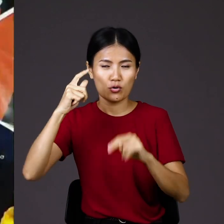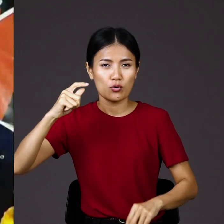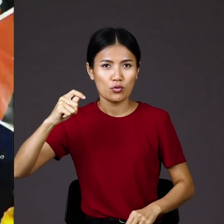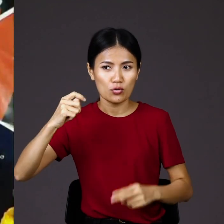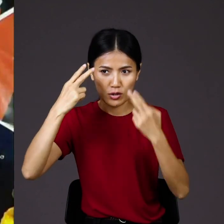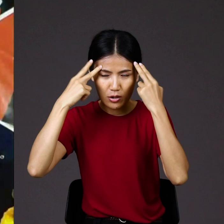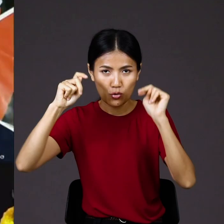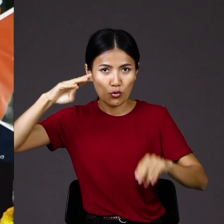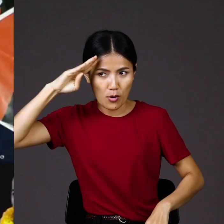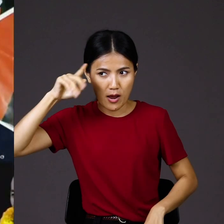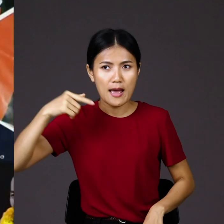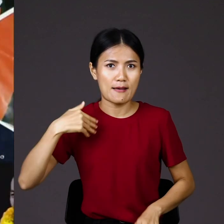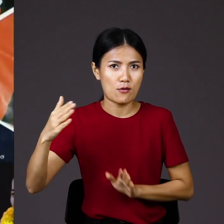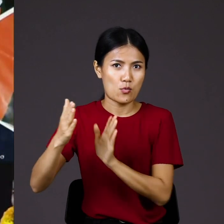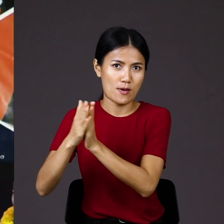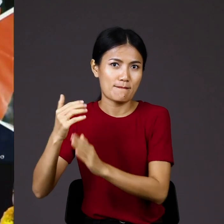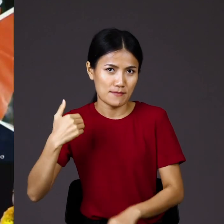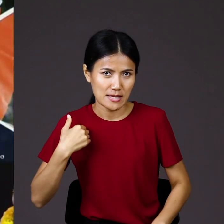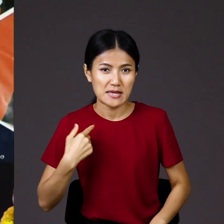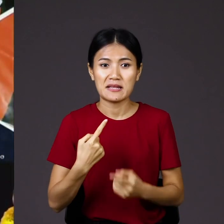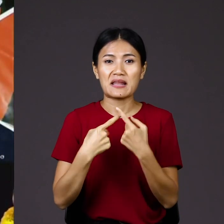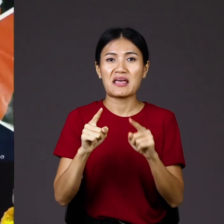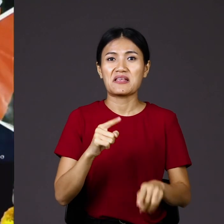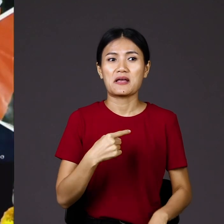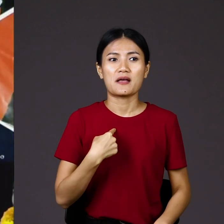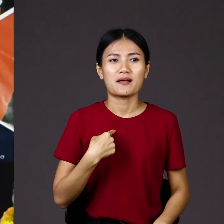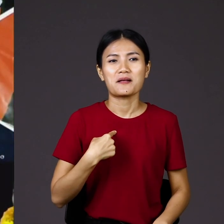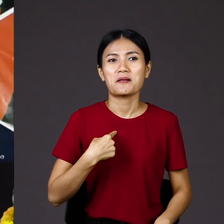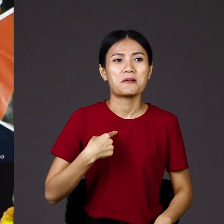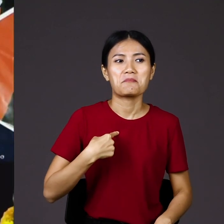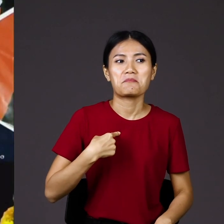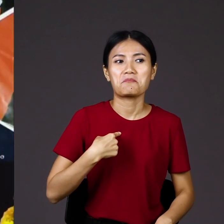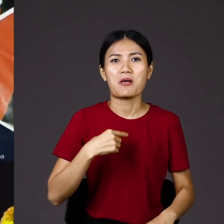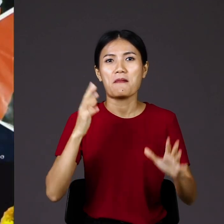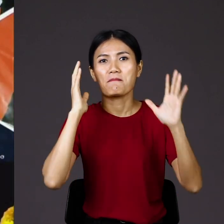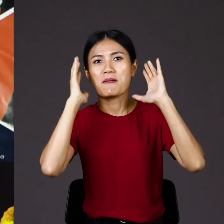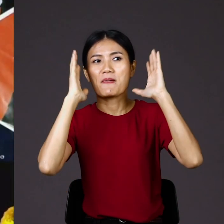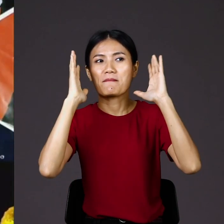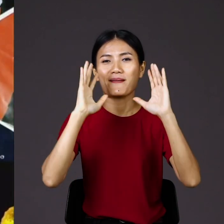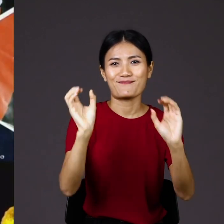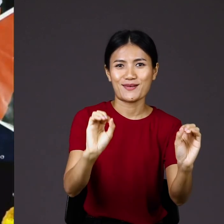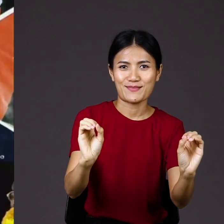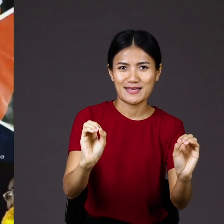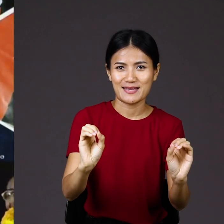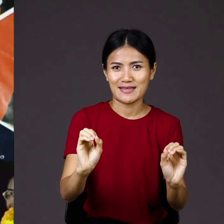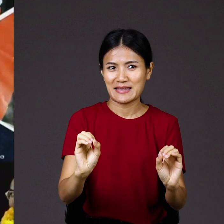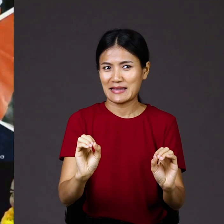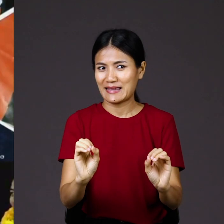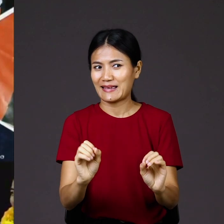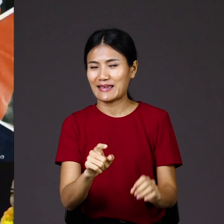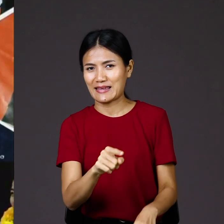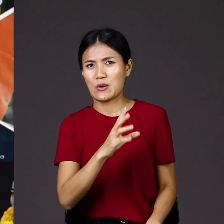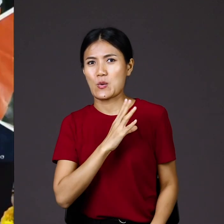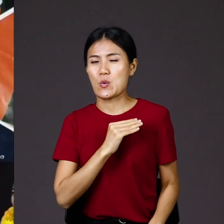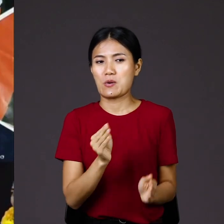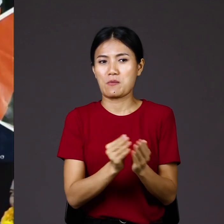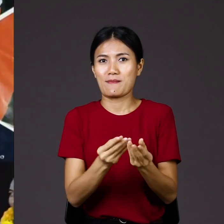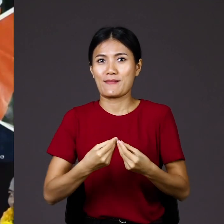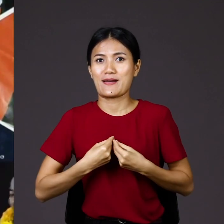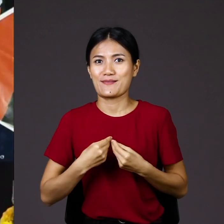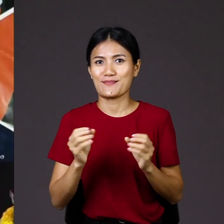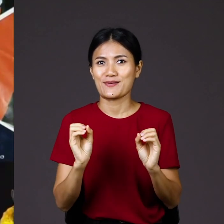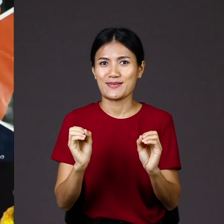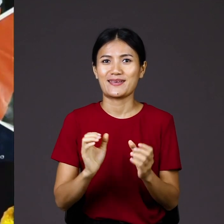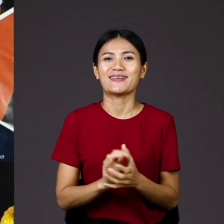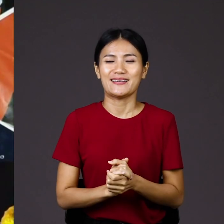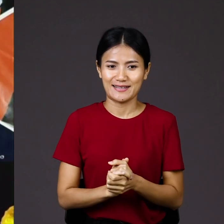ยู่แต่ไม่กล้าบอกตรงๆเพราะกลัวจะเสียคะแนนหรือเปล่าไม่แน่ใจหรือว่าเขากลัวกฎหม